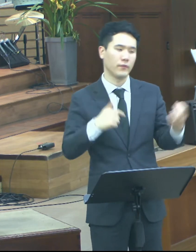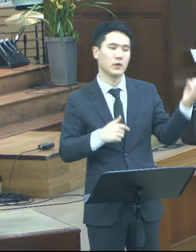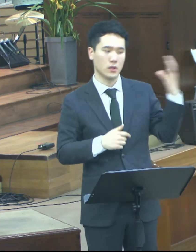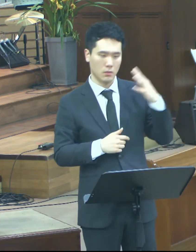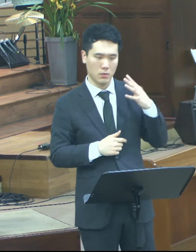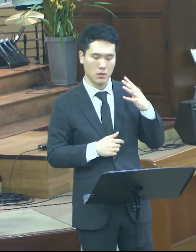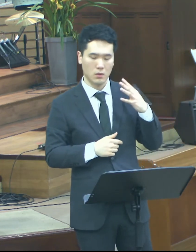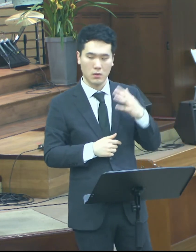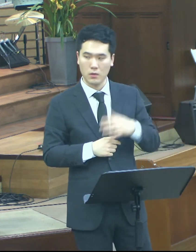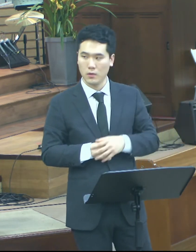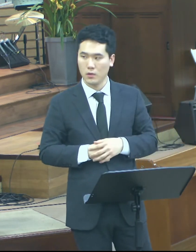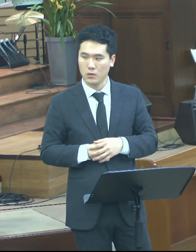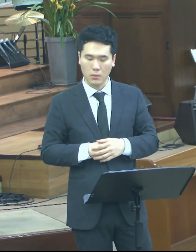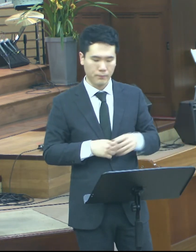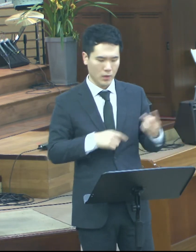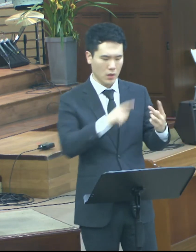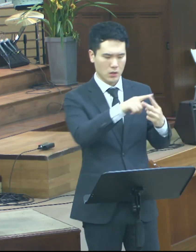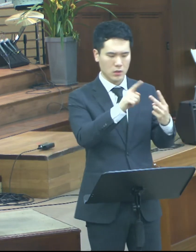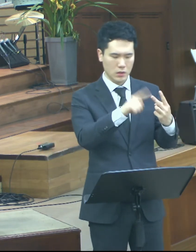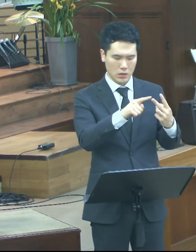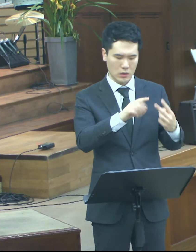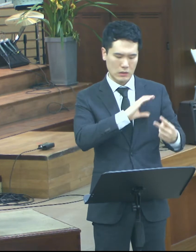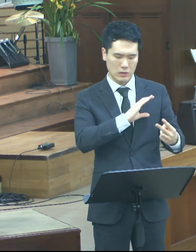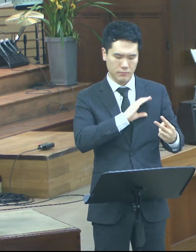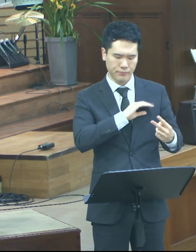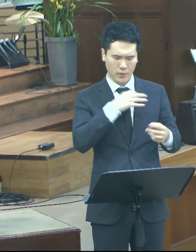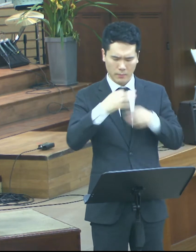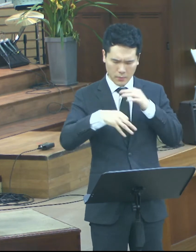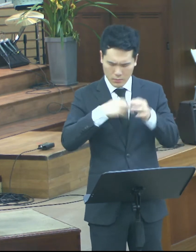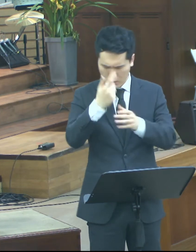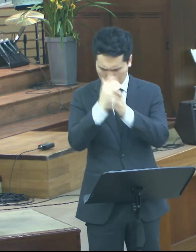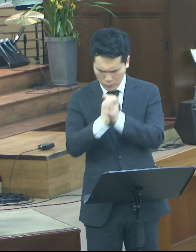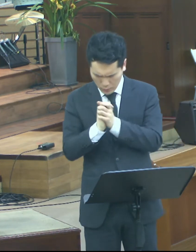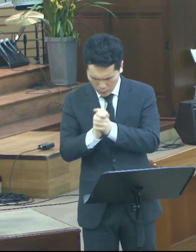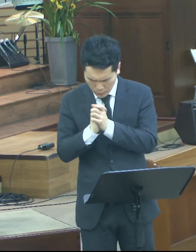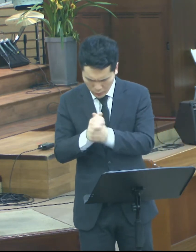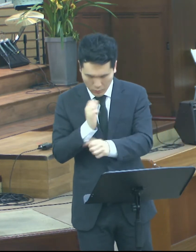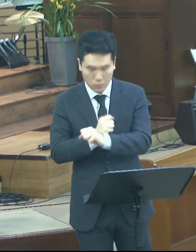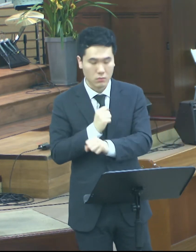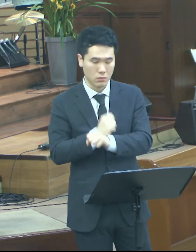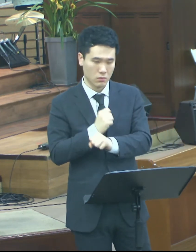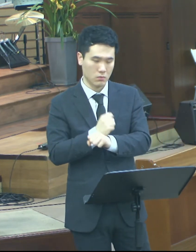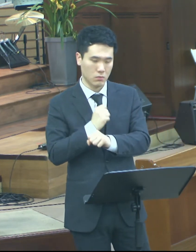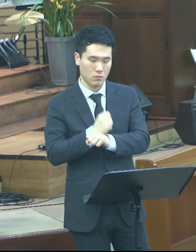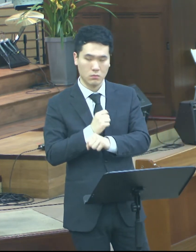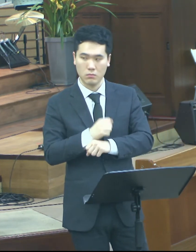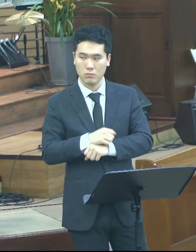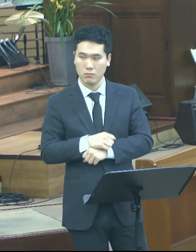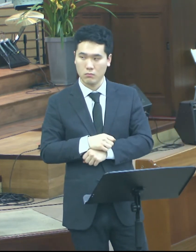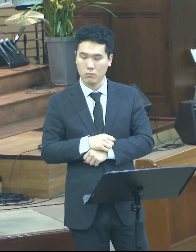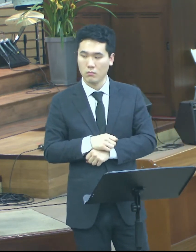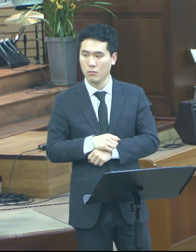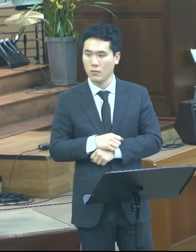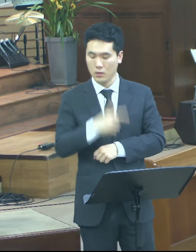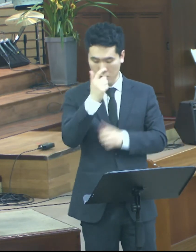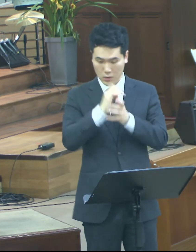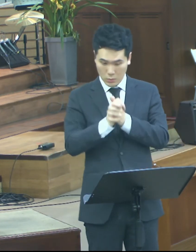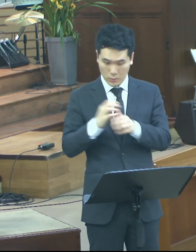동안 이름 불러서 기도했어요. 모두를 그렇게 한 건 아니에요. 근데 그 집은 계속 기도하게 됐어요. 기도를 했는데